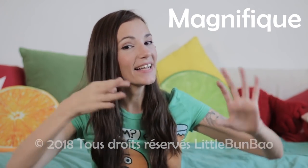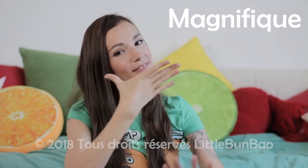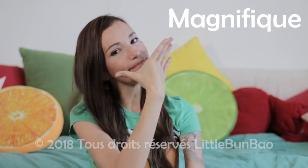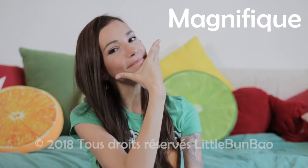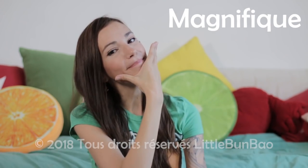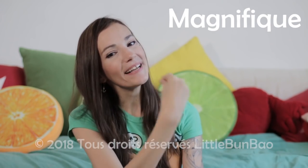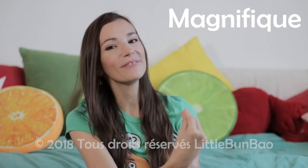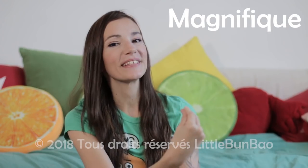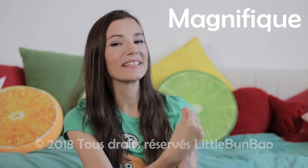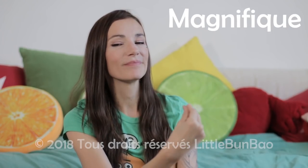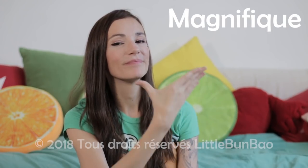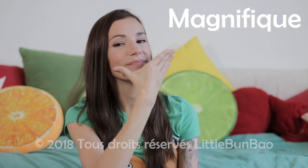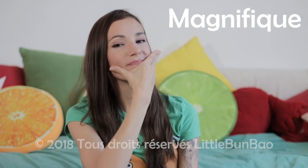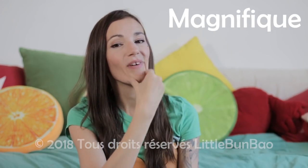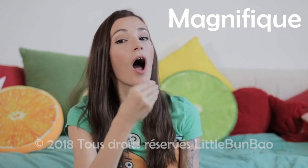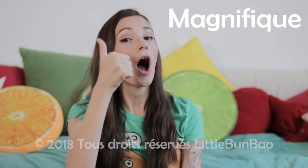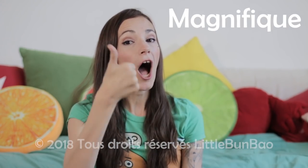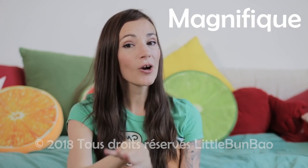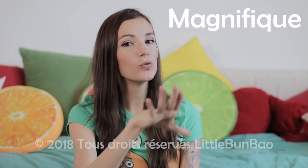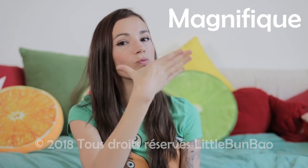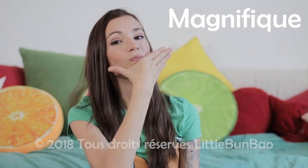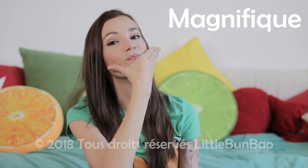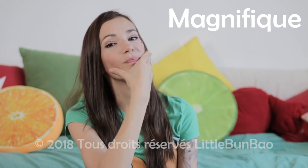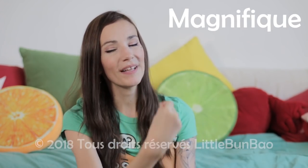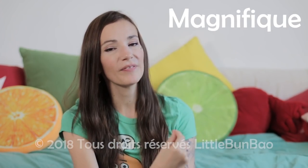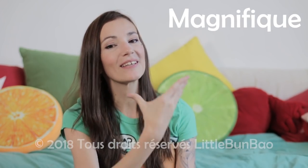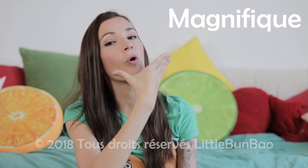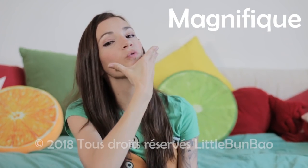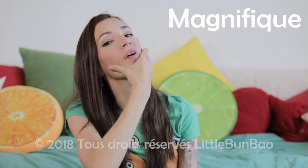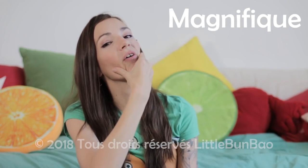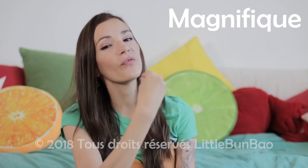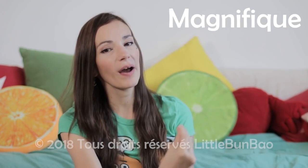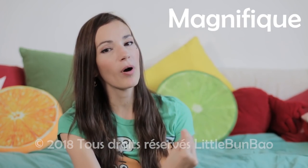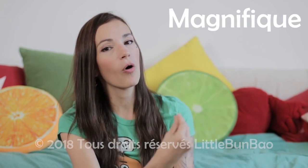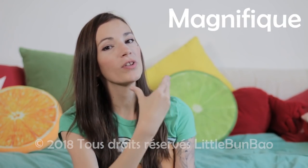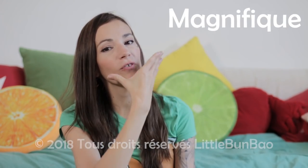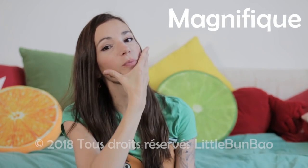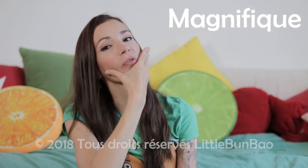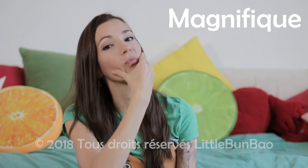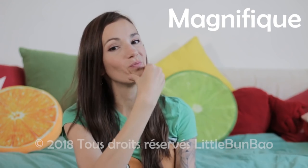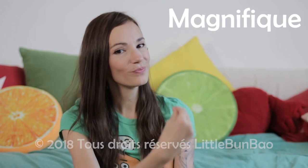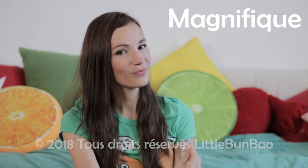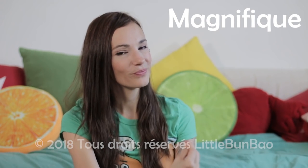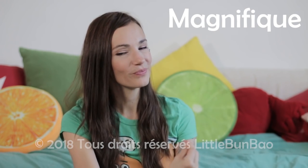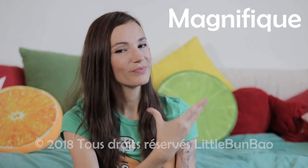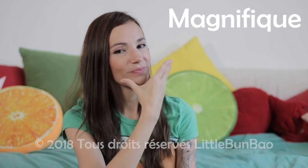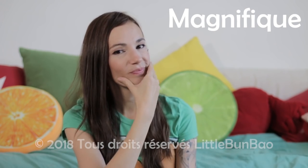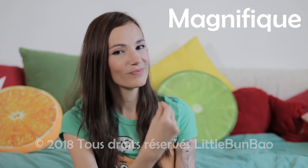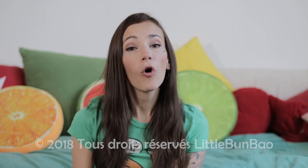Phrase magnifique. Un coup, magnifique. On ouvre et on ferme au niveau du menton. On